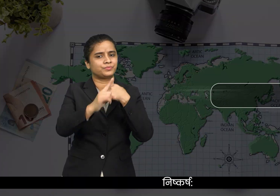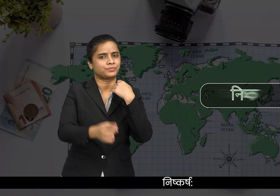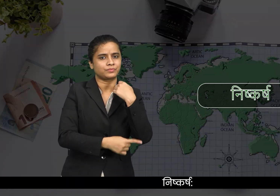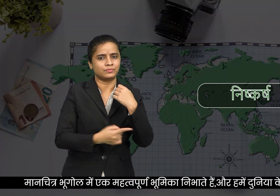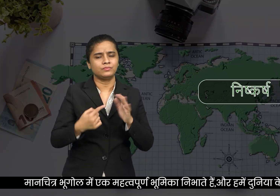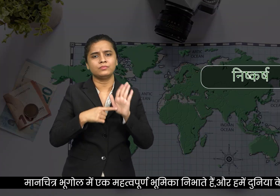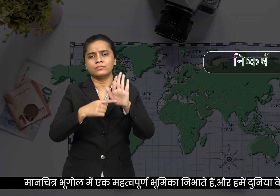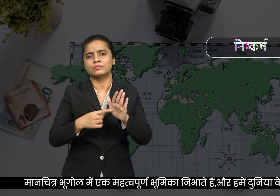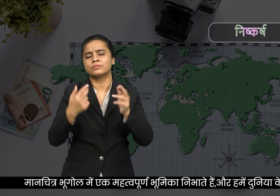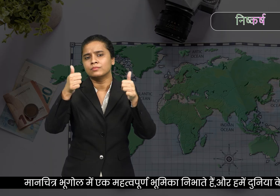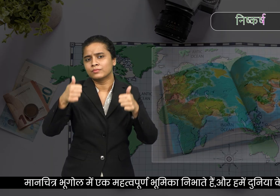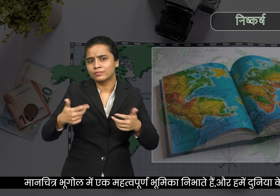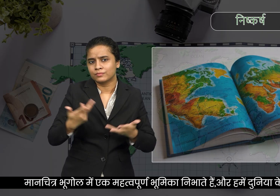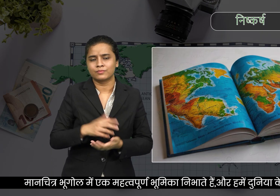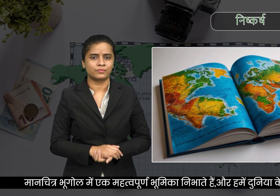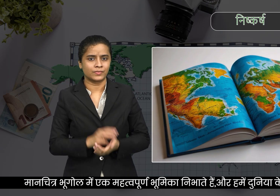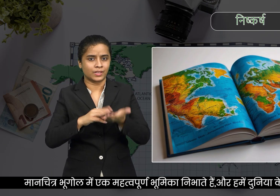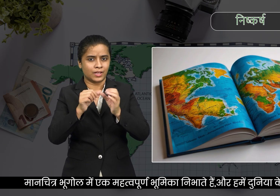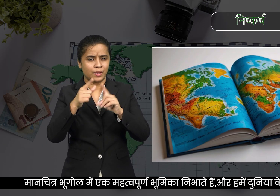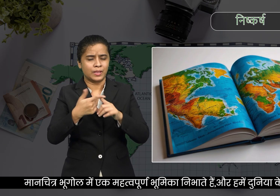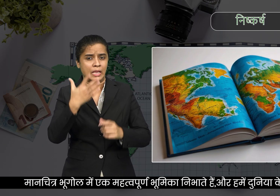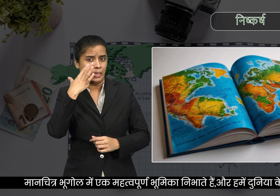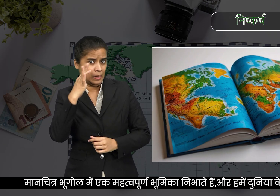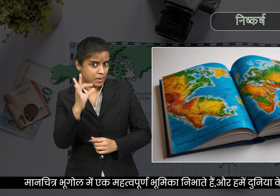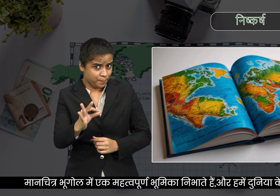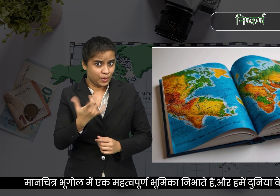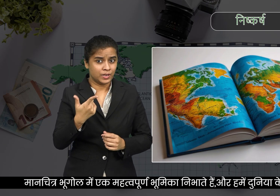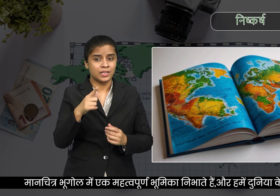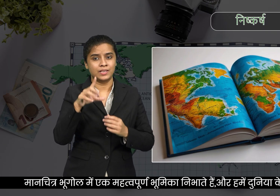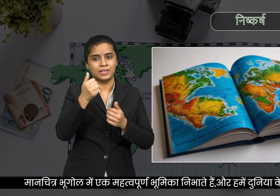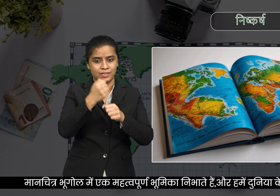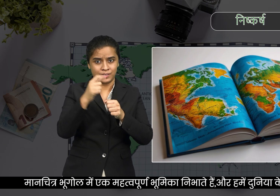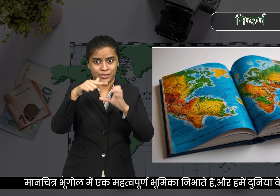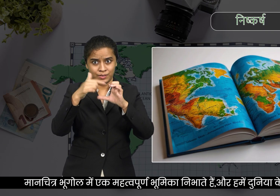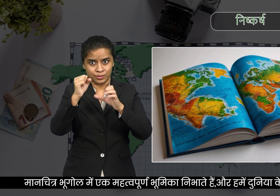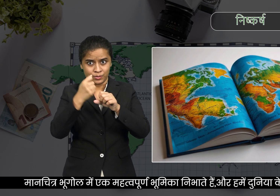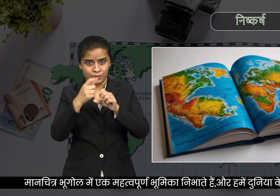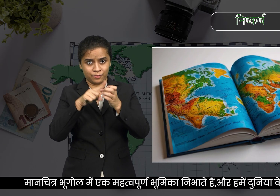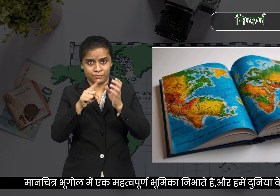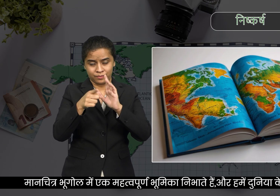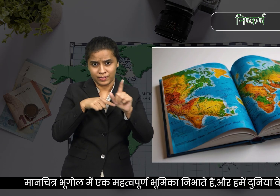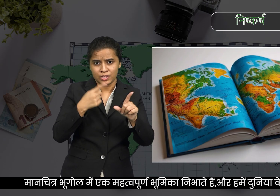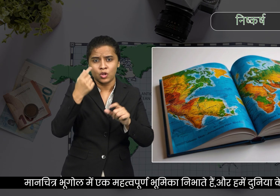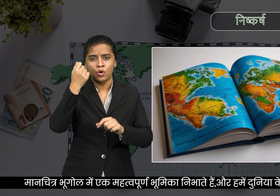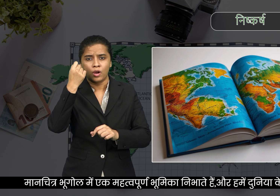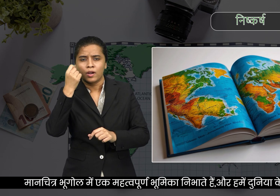निष्कर्ष। मानचित्र भूगोल में एक महत्वपूर्ण भूमिका निभाते हैं। और हमें दुनिया के भौतिक